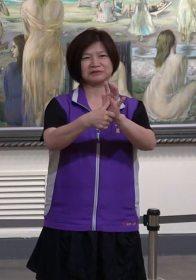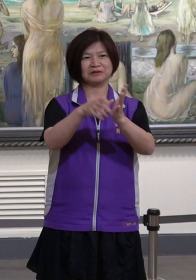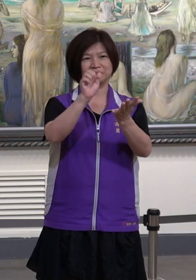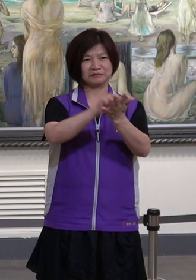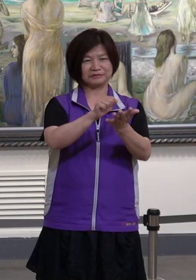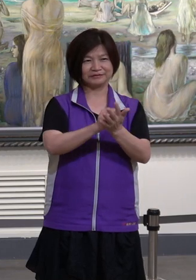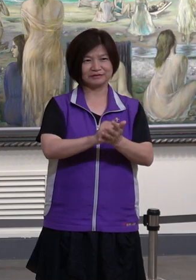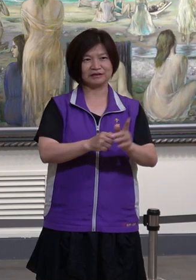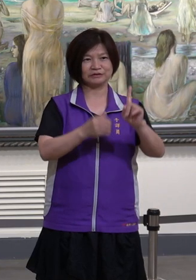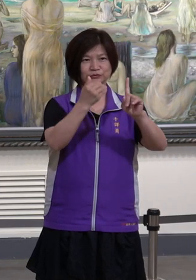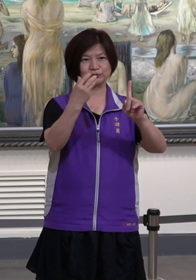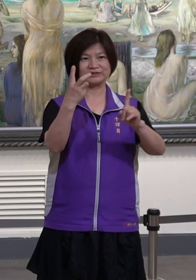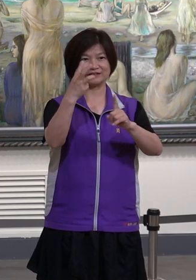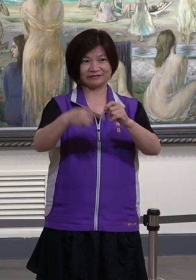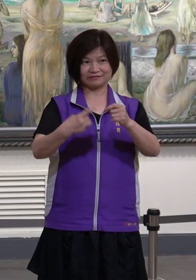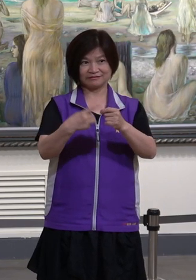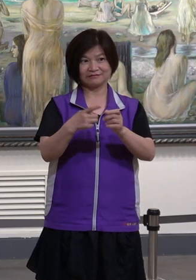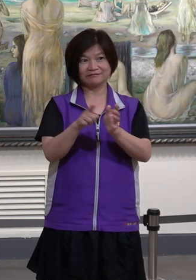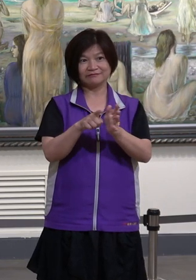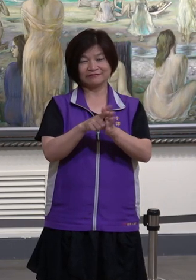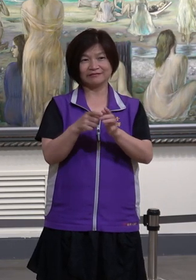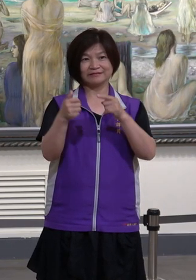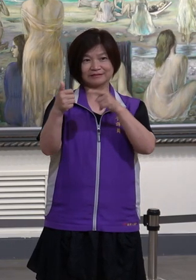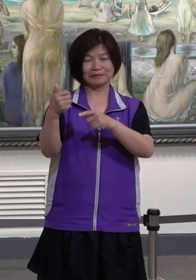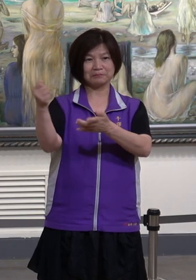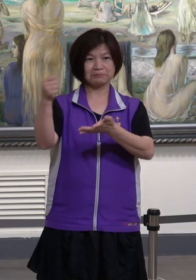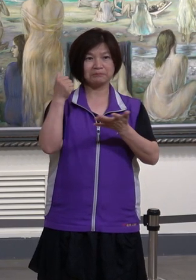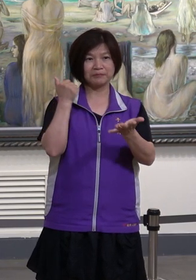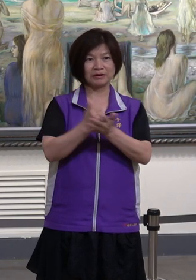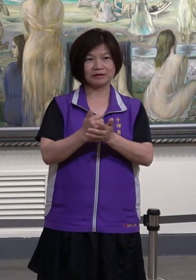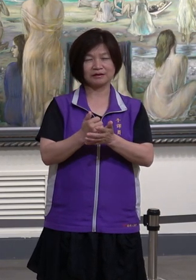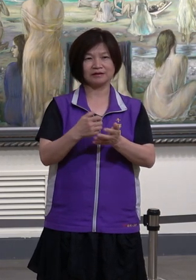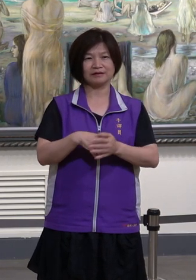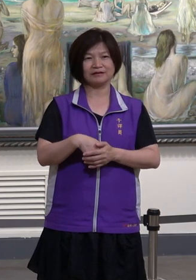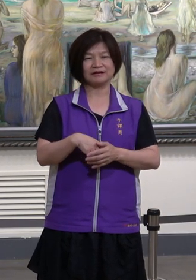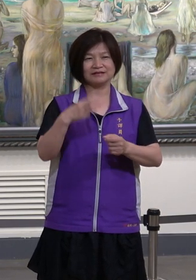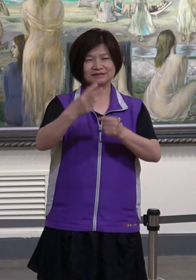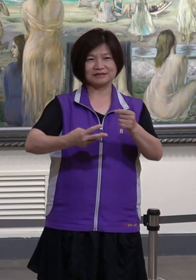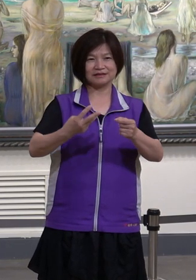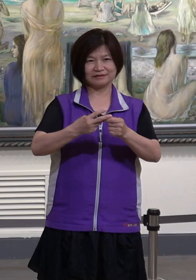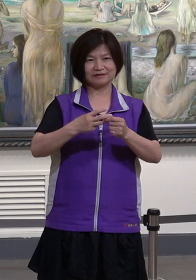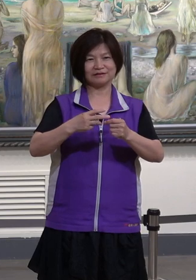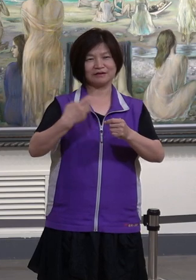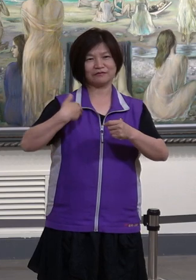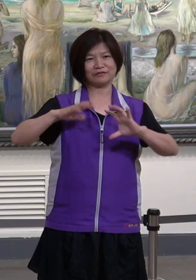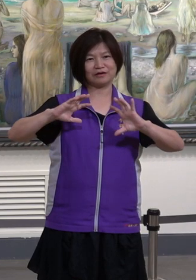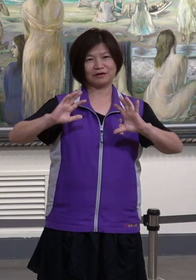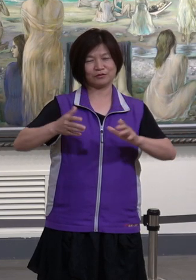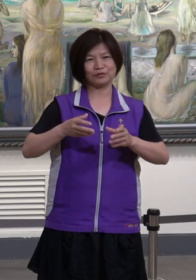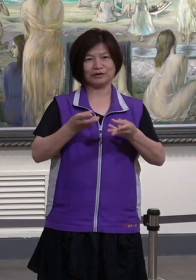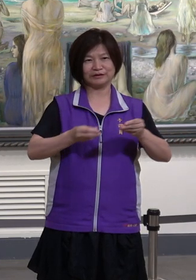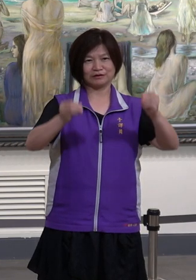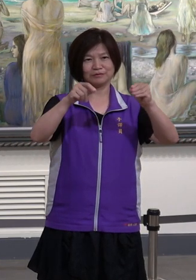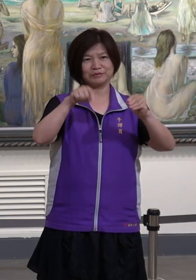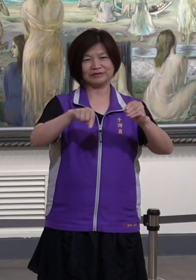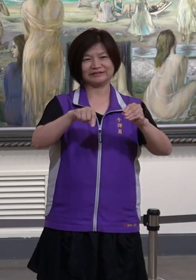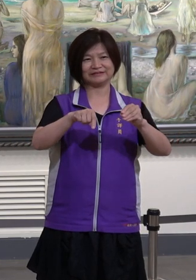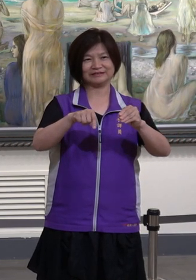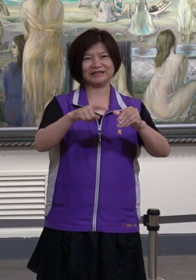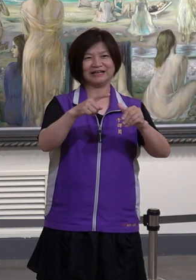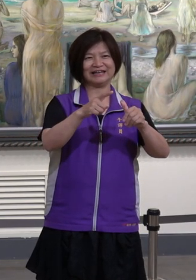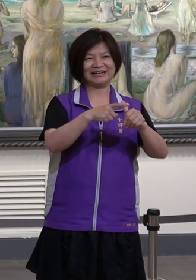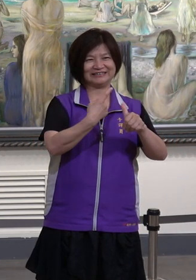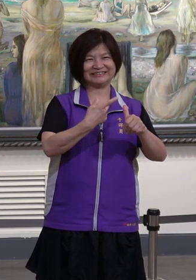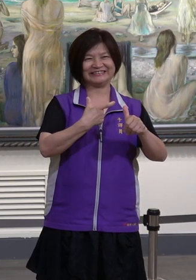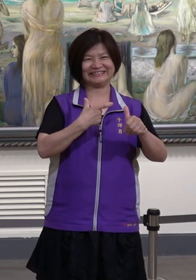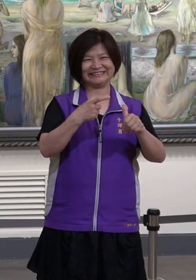另外，1993年的时候，他当选3年一任法国艺术家的绘画部和雕刻部的金银铜